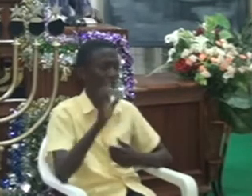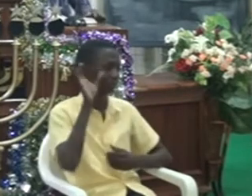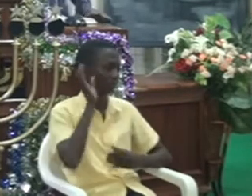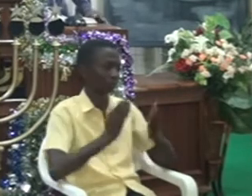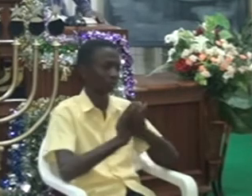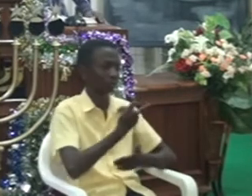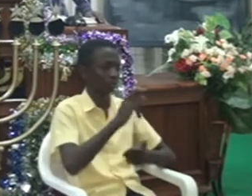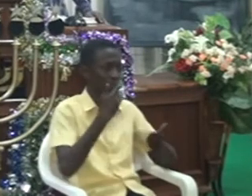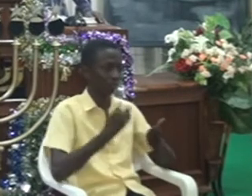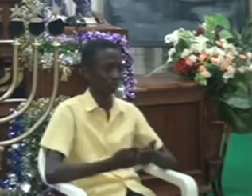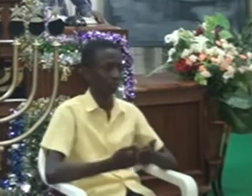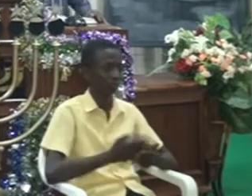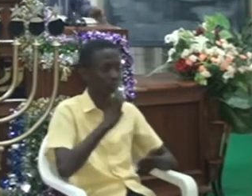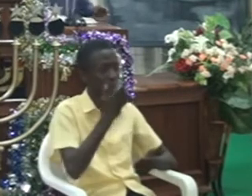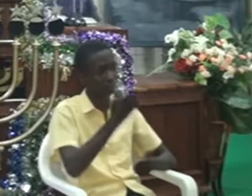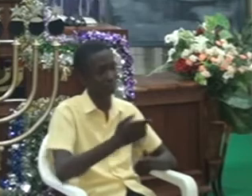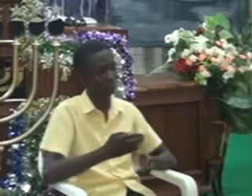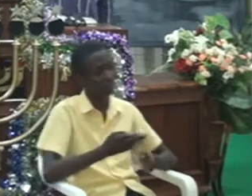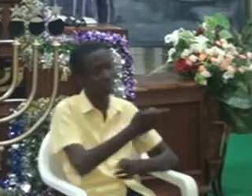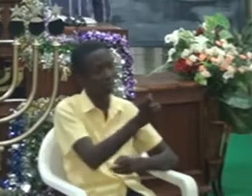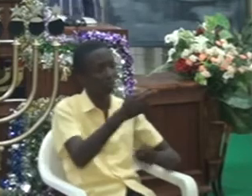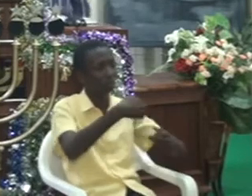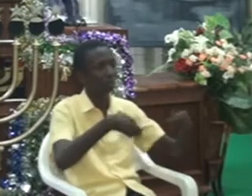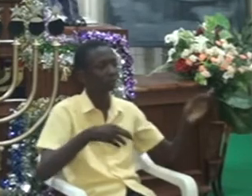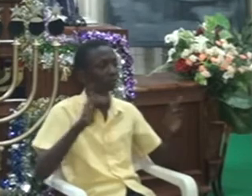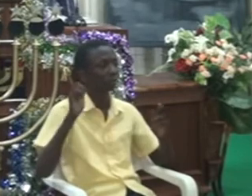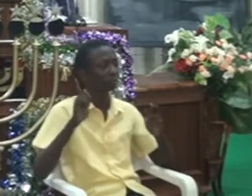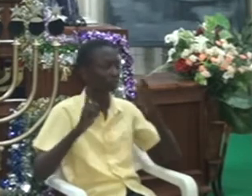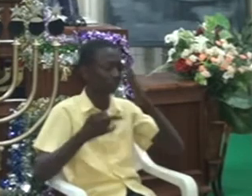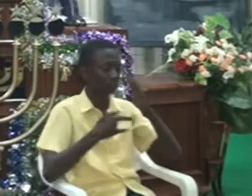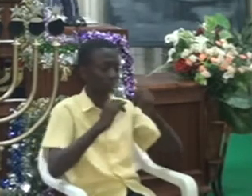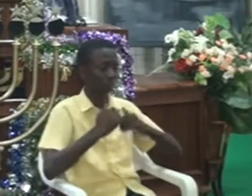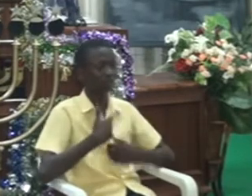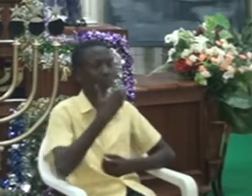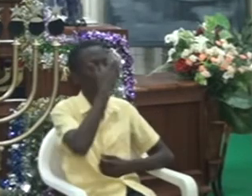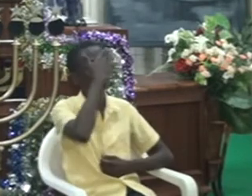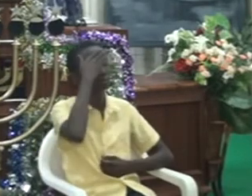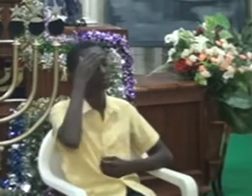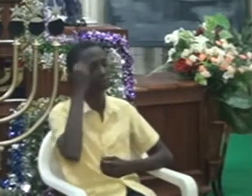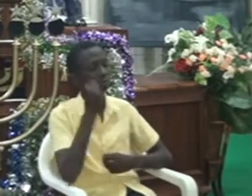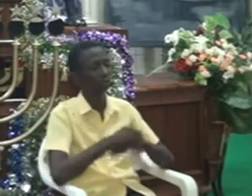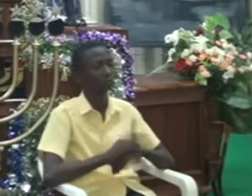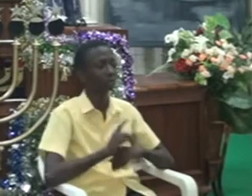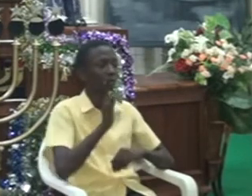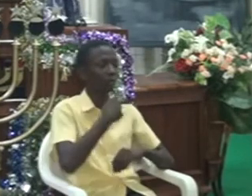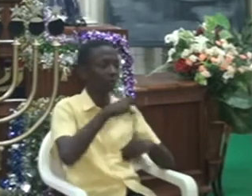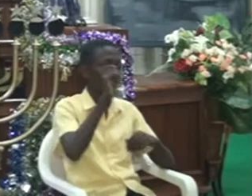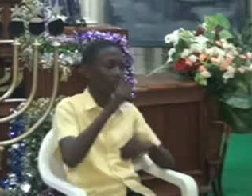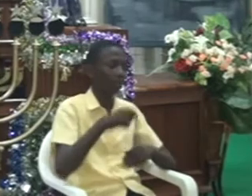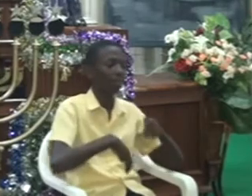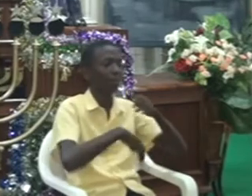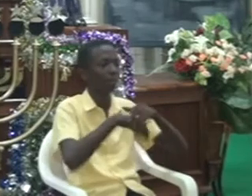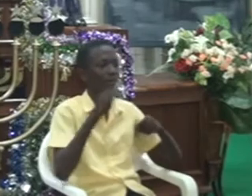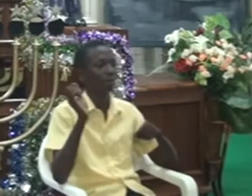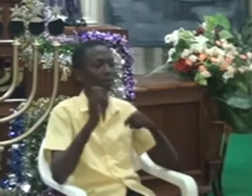n'a fait qu'à pas. Mais si l'Europe signe, à penser qu'on m'a sanguiné, il a oublié à Messao. Là où il doit aller. Quoi, il n'a